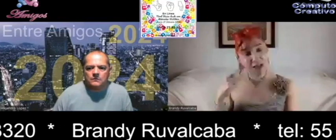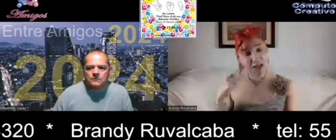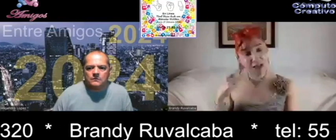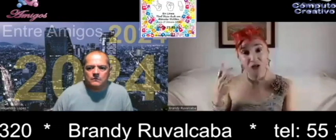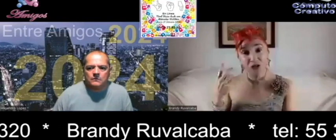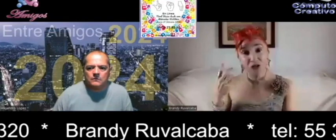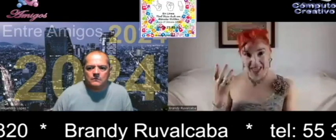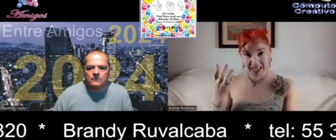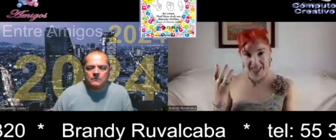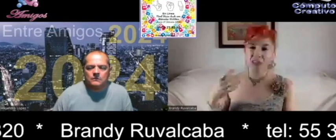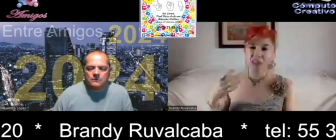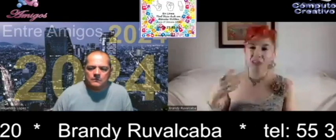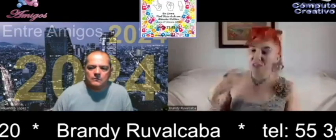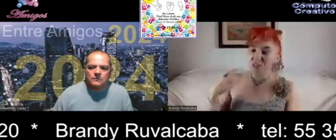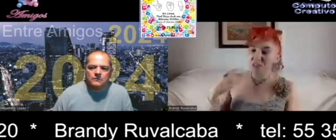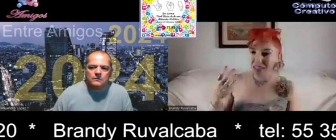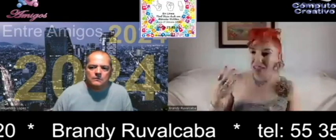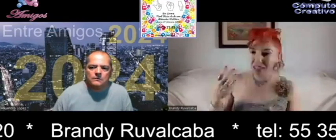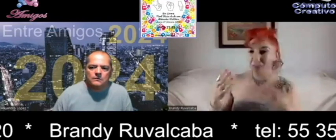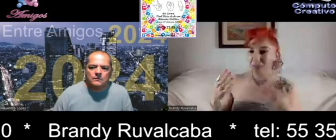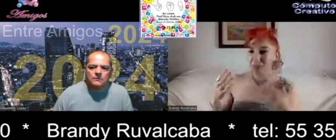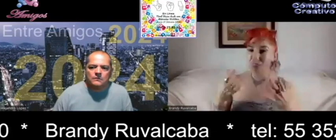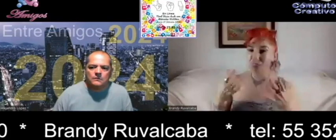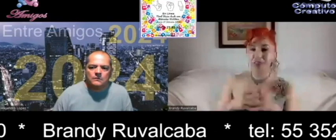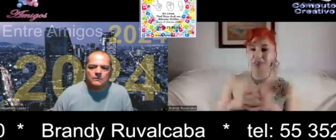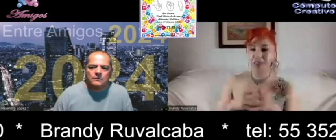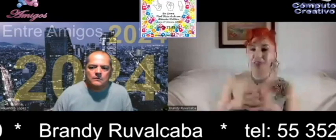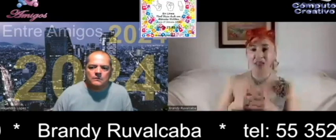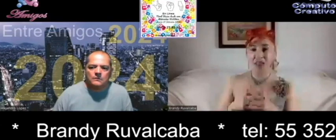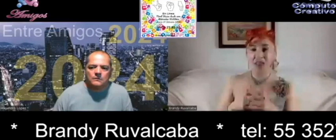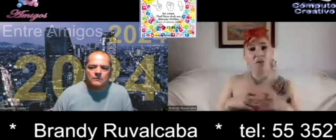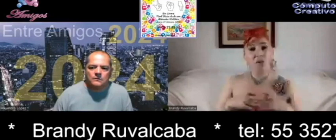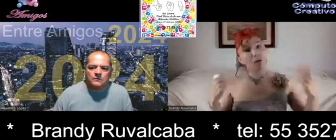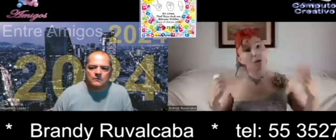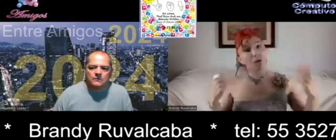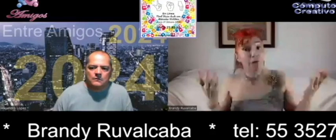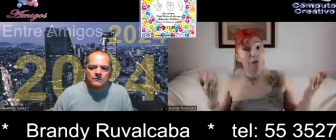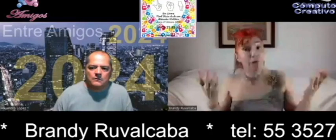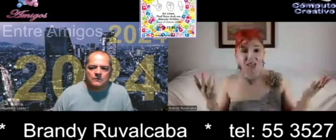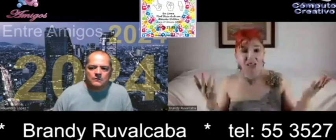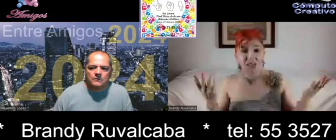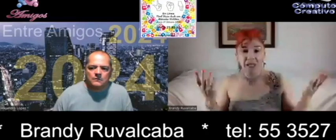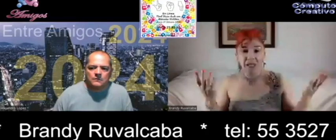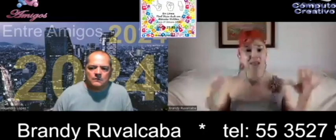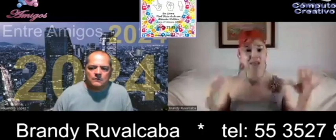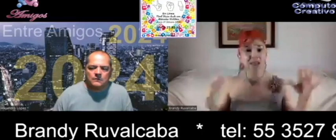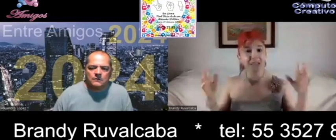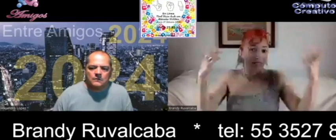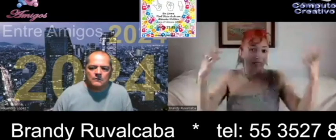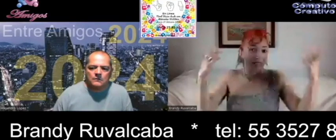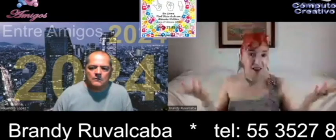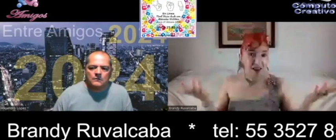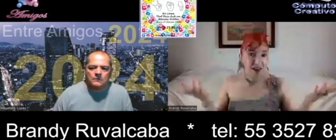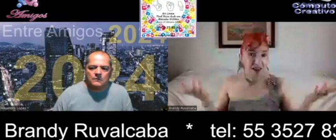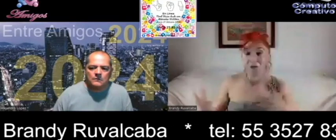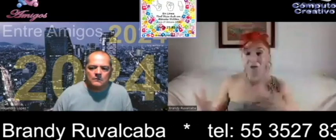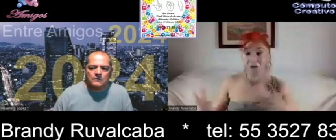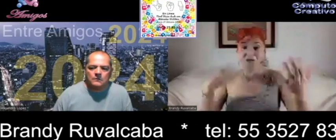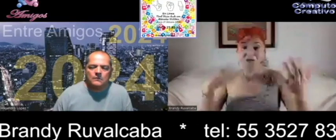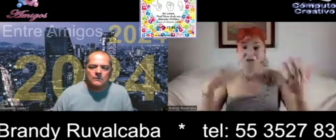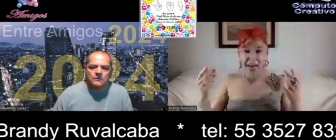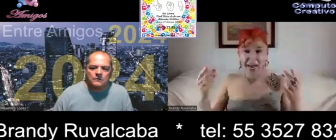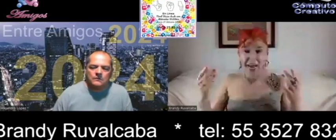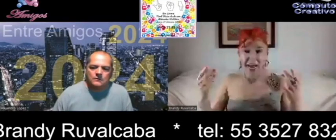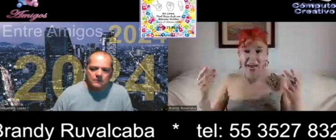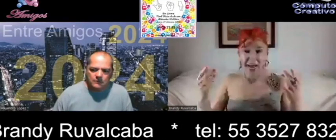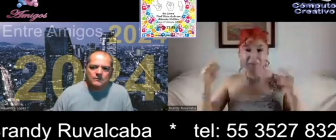personas oyentes, nos es fácil, muchas personas dicen, bueno, o se imaginan, claro, la lengua de señas es universal, porque